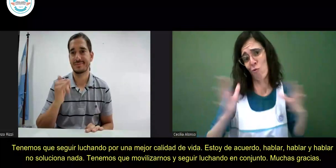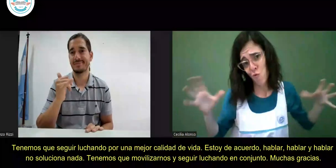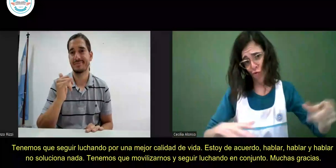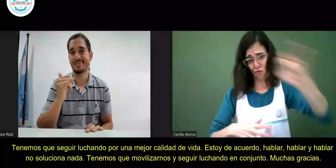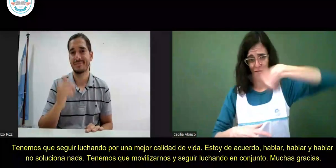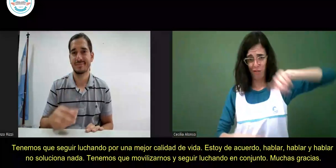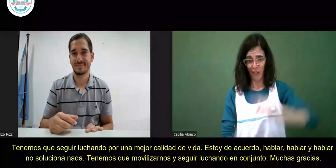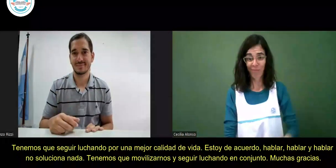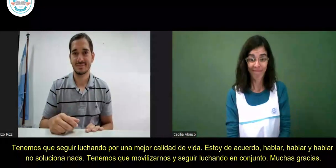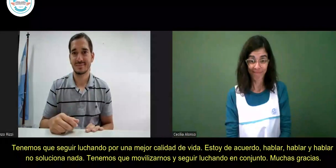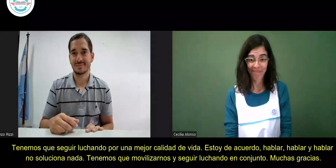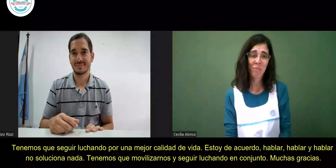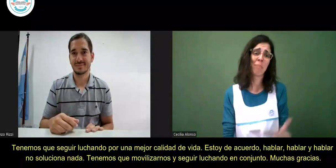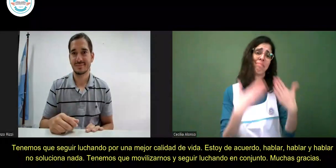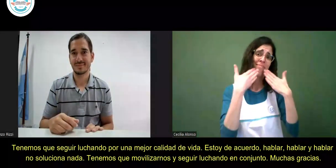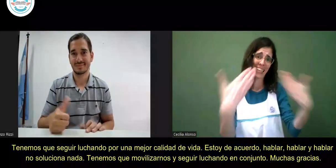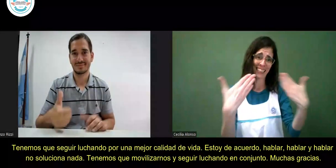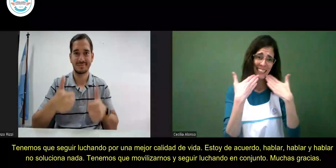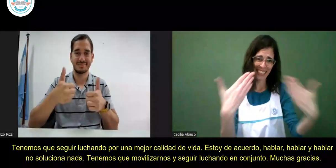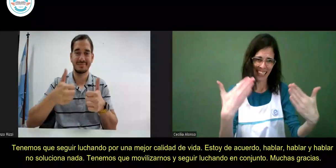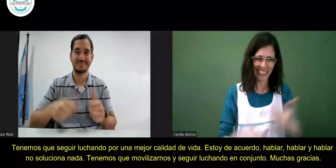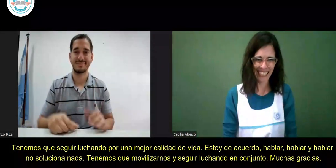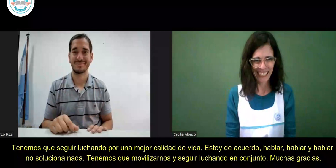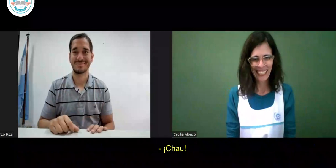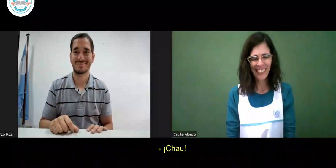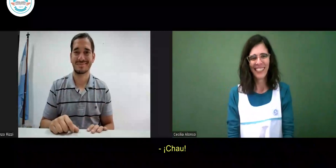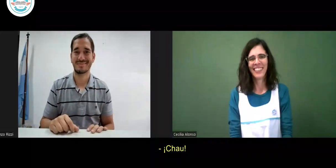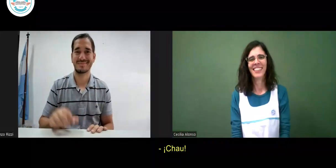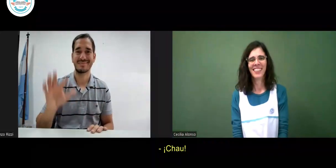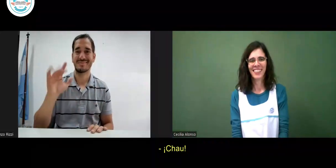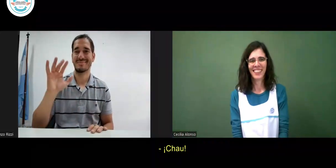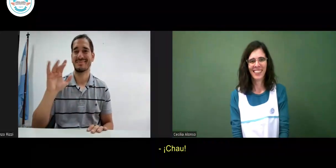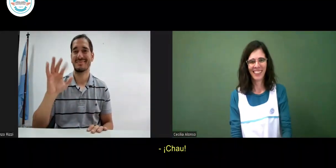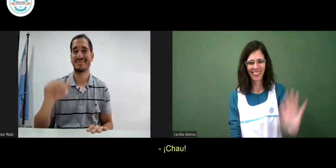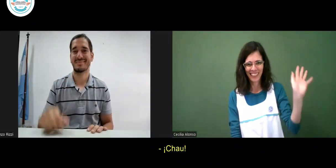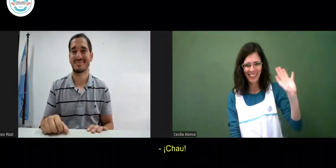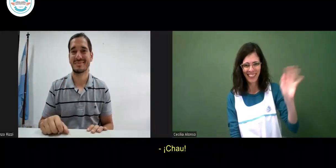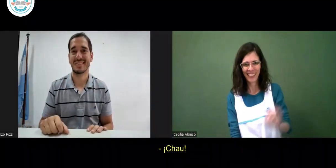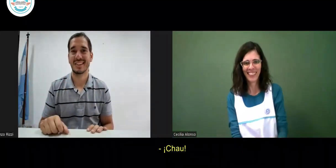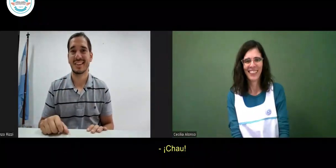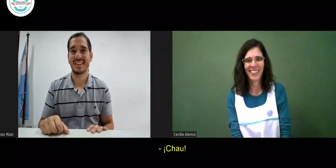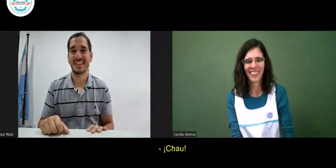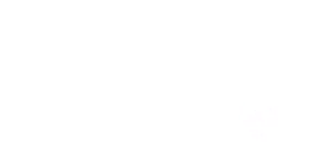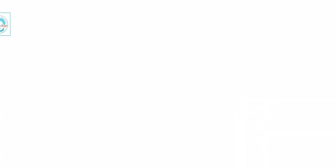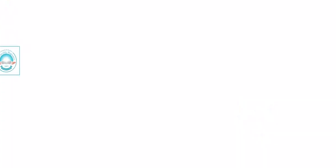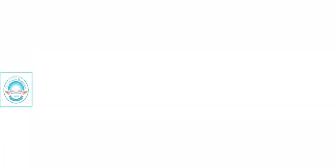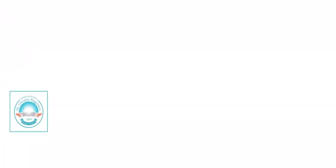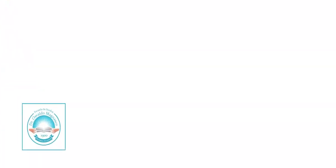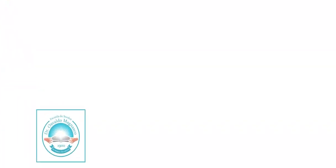conjunto. Muchas gracias. Chao.